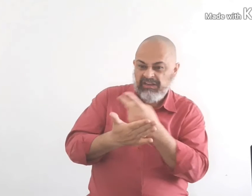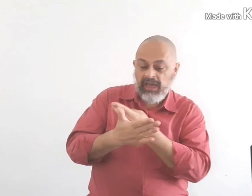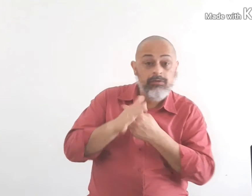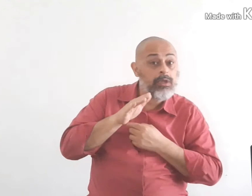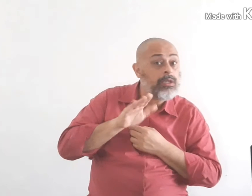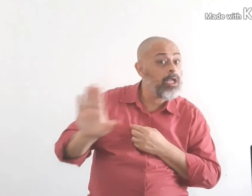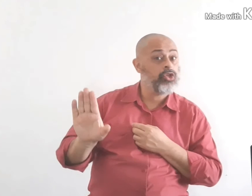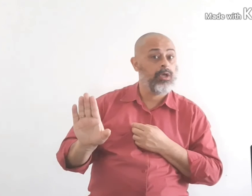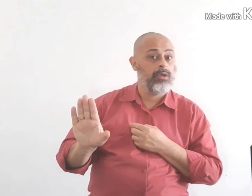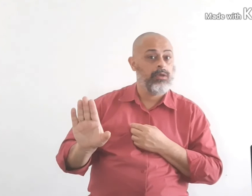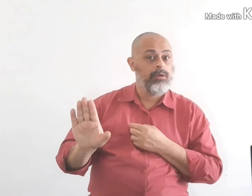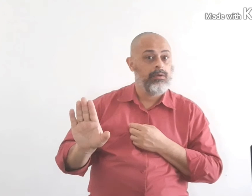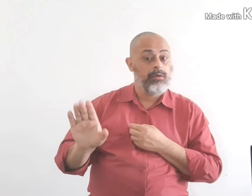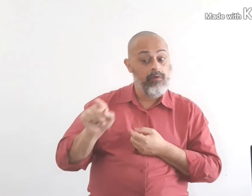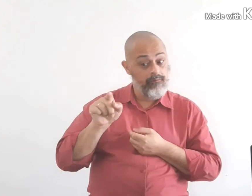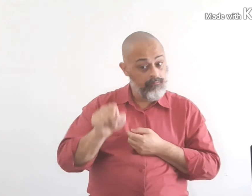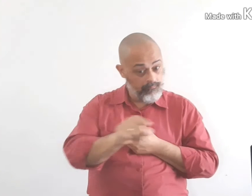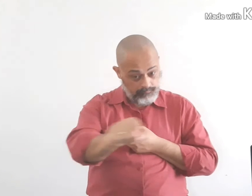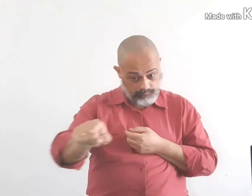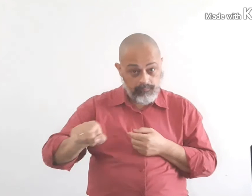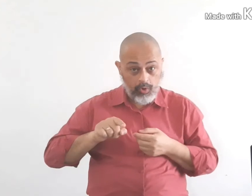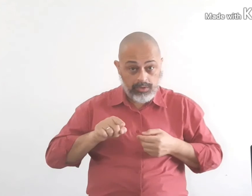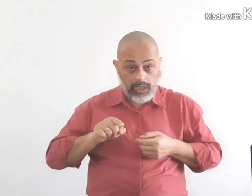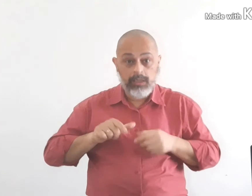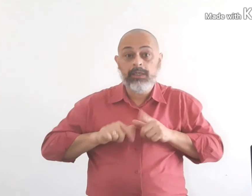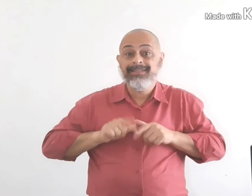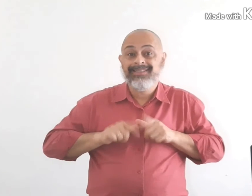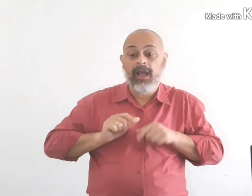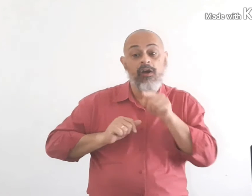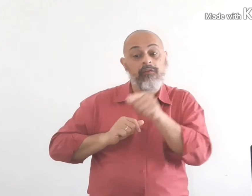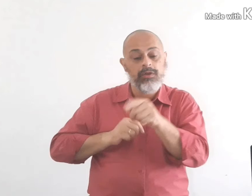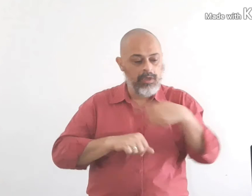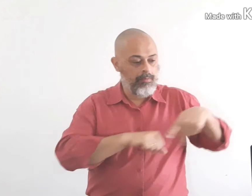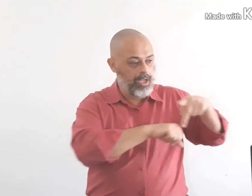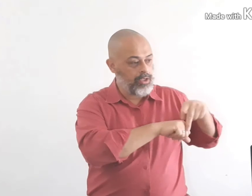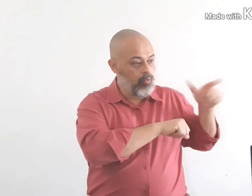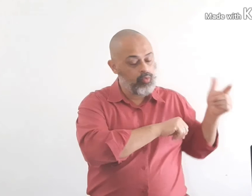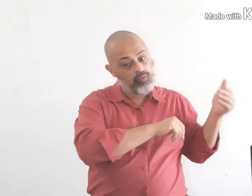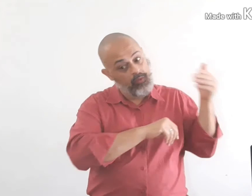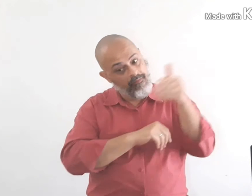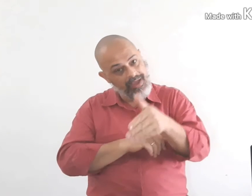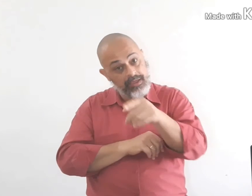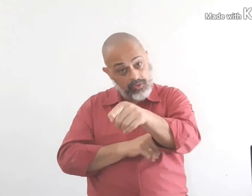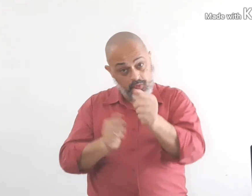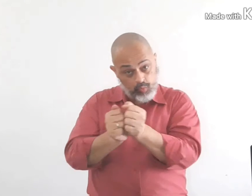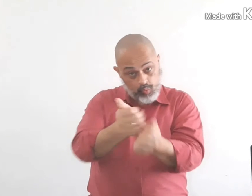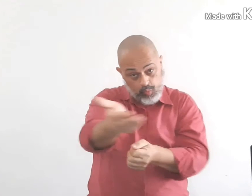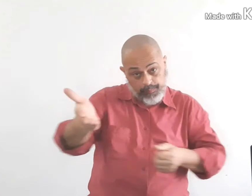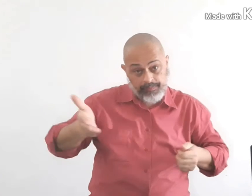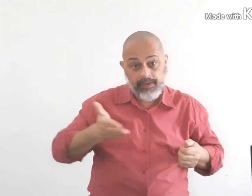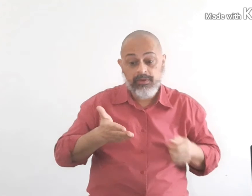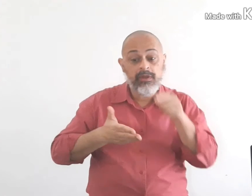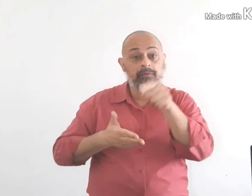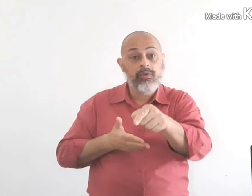porque qualquer homem da casa de Israel, dos estrangeiros que moram em Israel, que se alienar de mim e levantar os seus ídolos dentro do